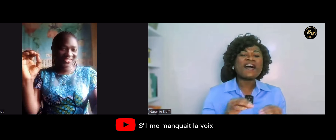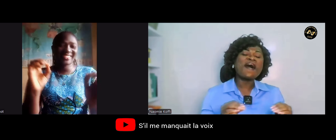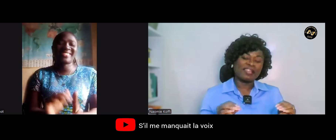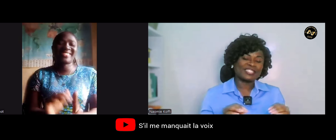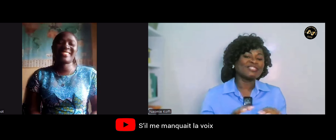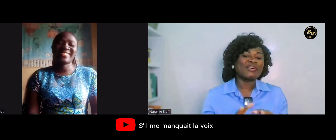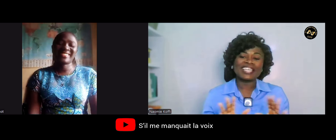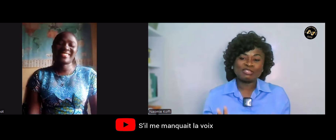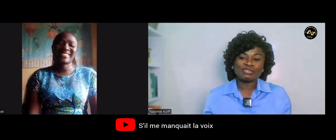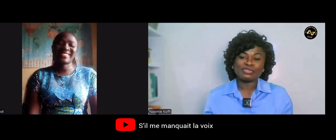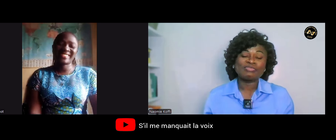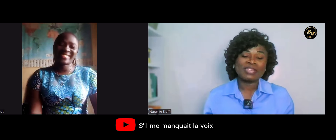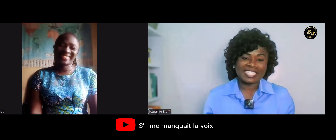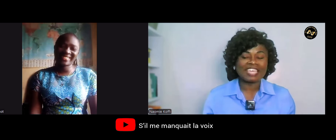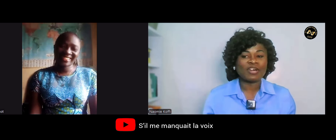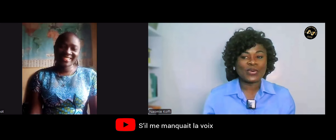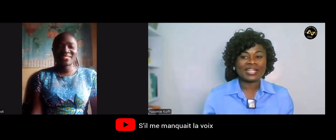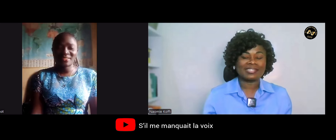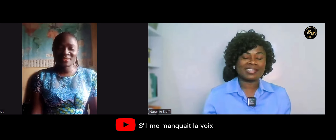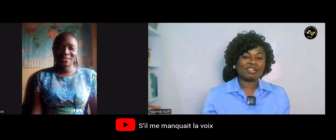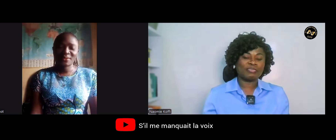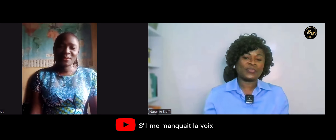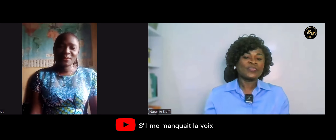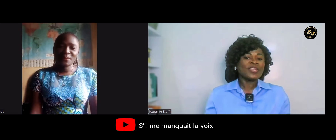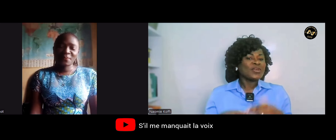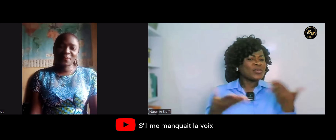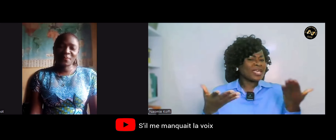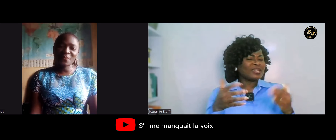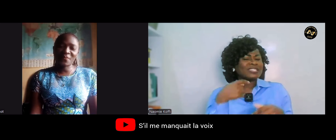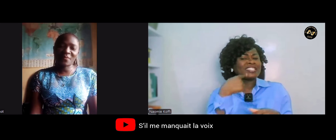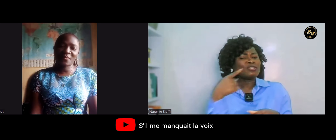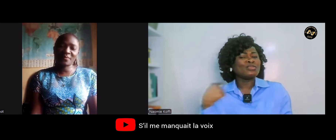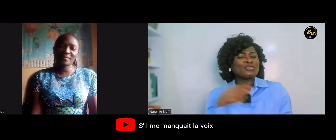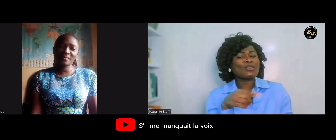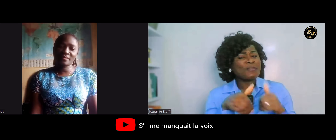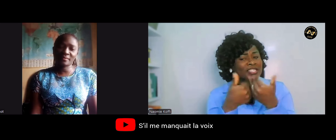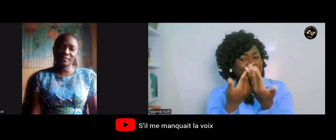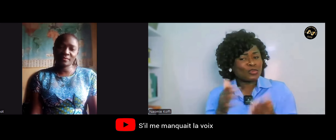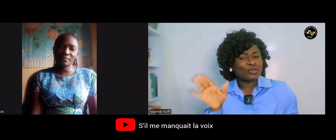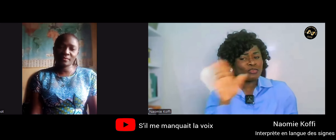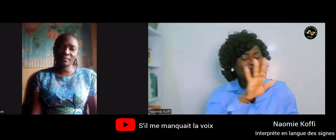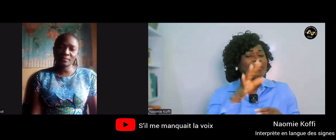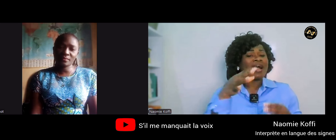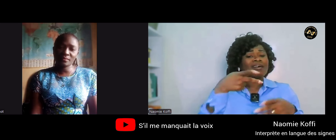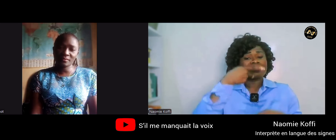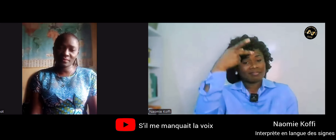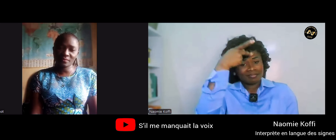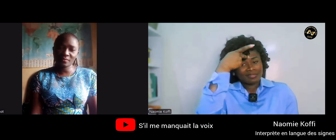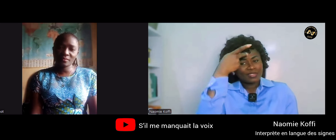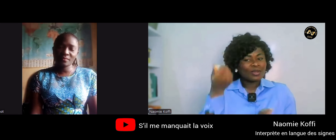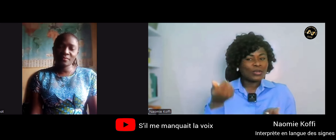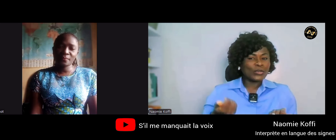J'entends pas, j'entends rien du tout, mais j'arrive à oraliser un peu. OK, alors dites-nous, comment est-ce que vos